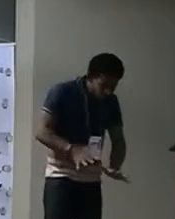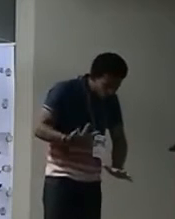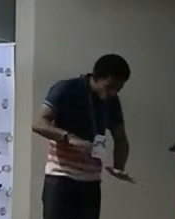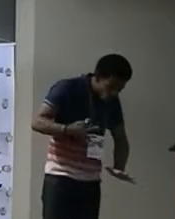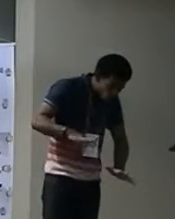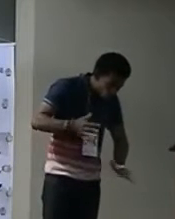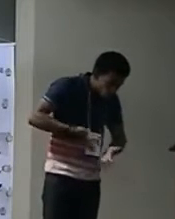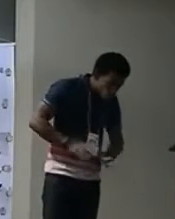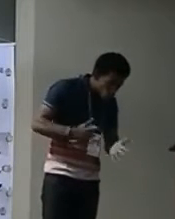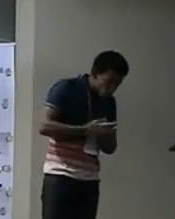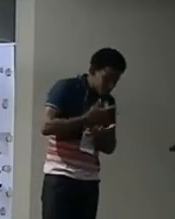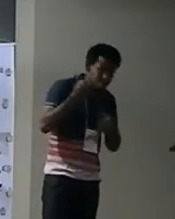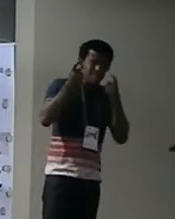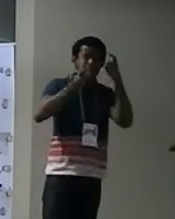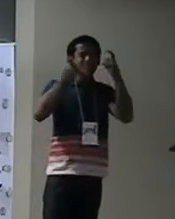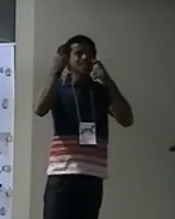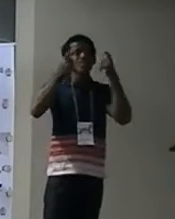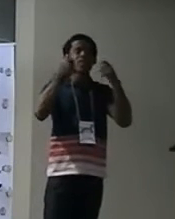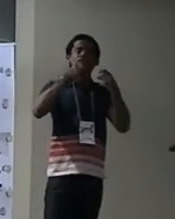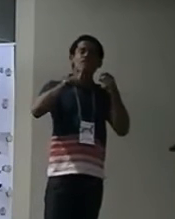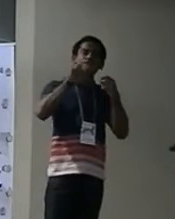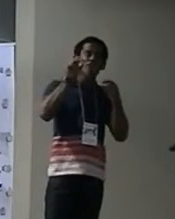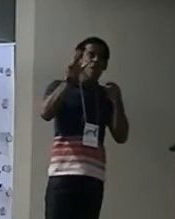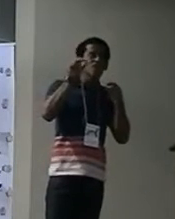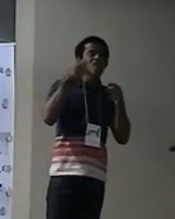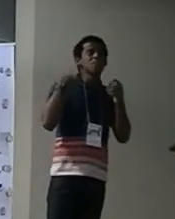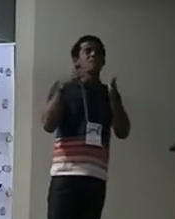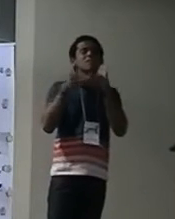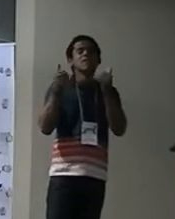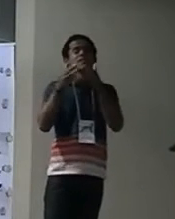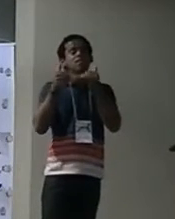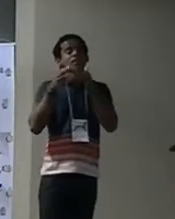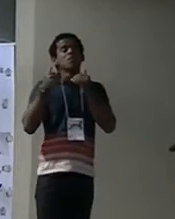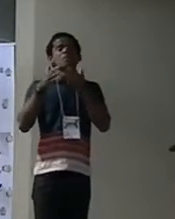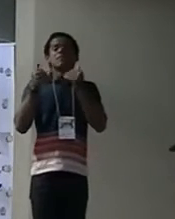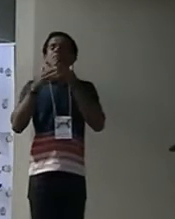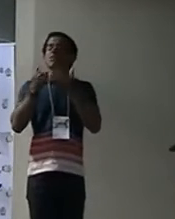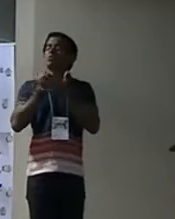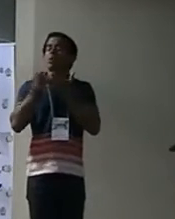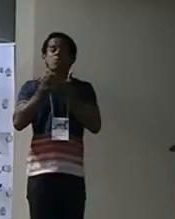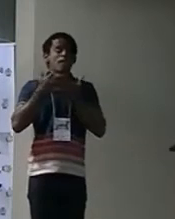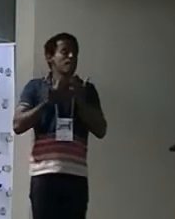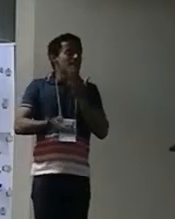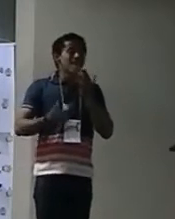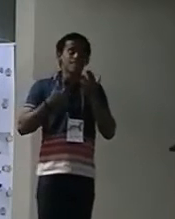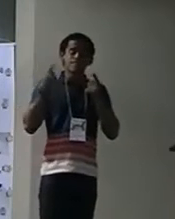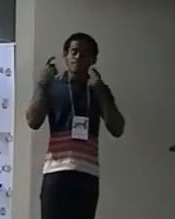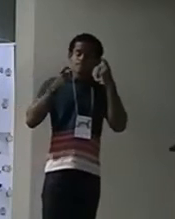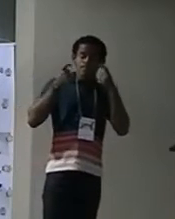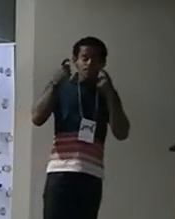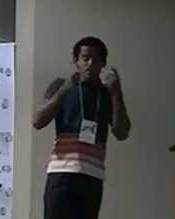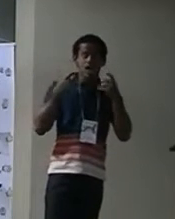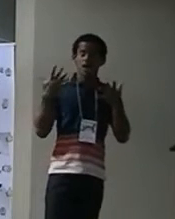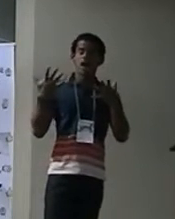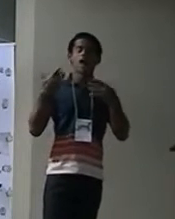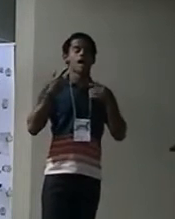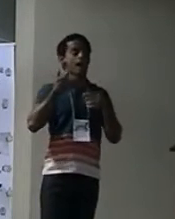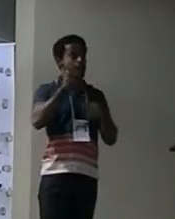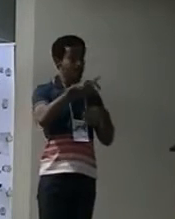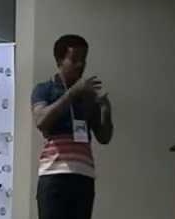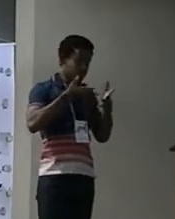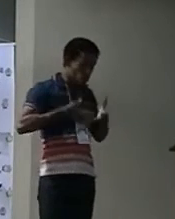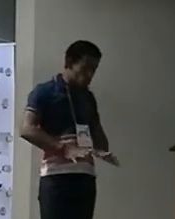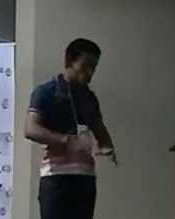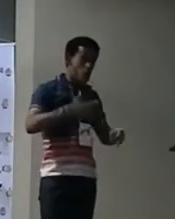Estava chovendo bastante e ela foi ao banheiro e nasceu o filho. Chamou a avó e ficou